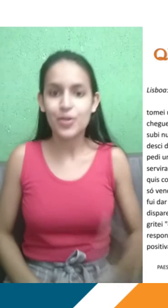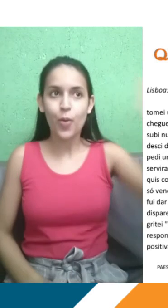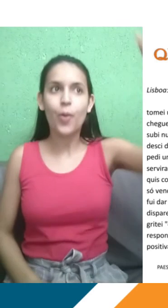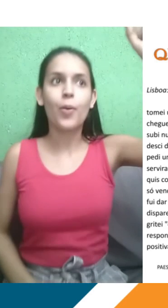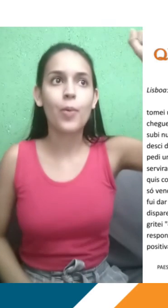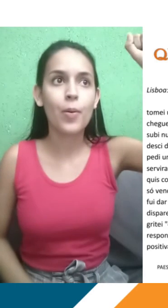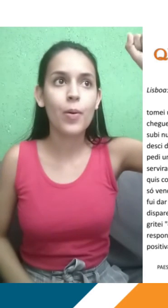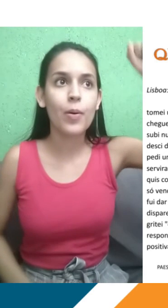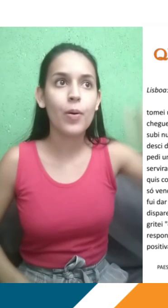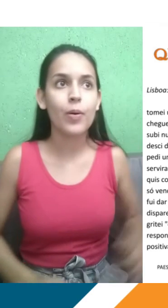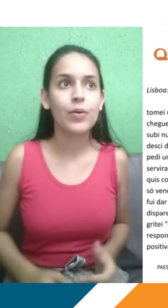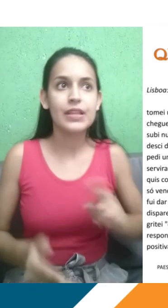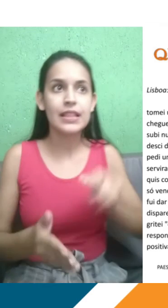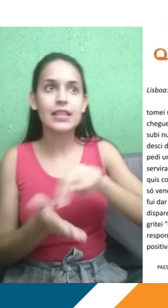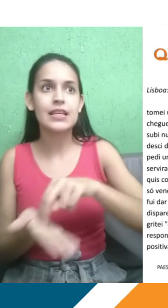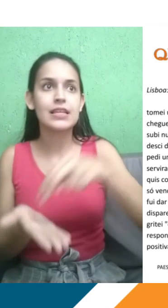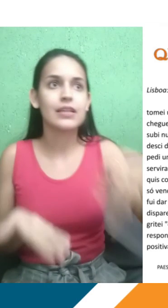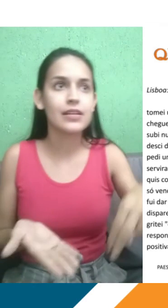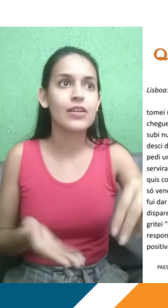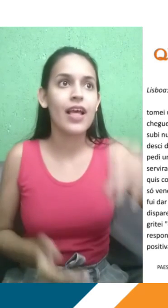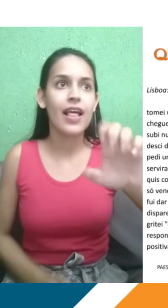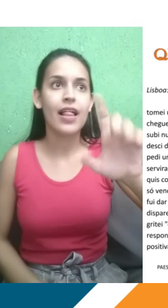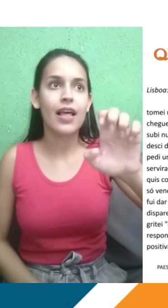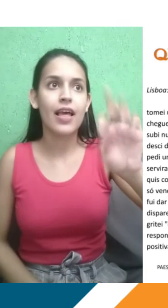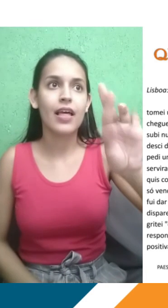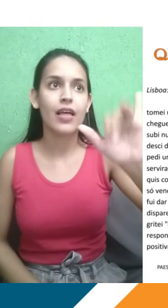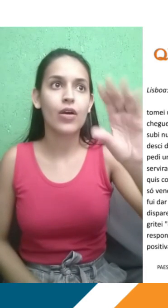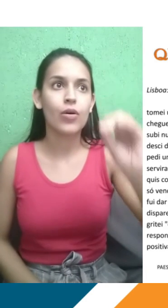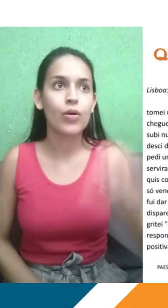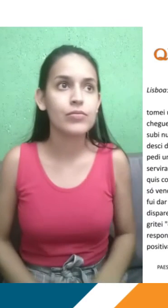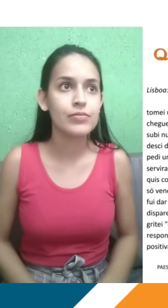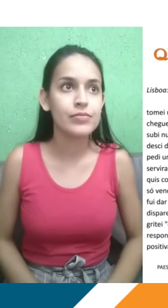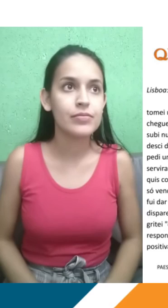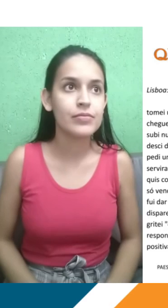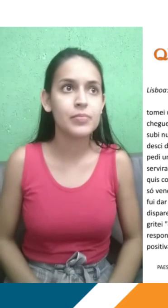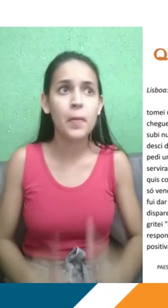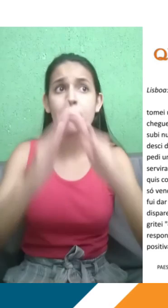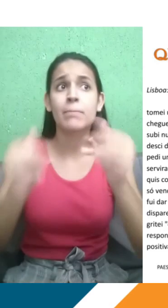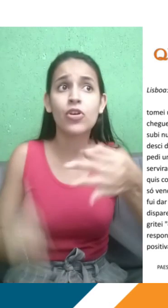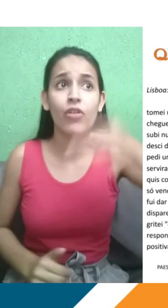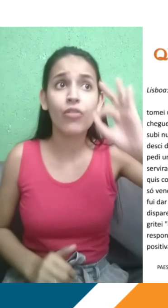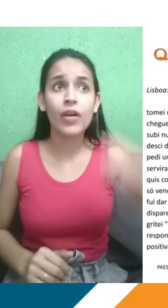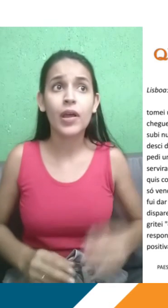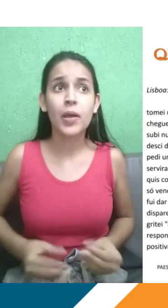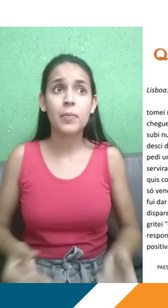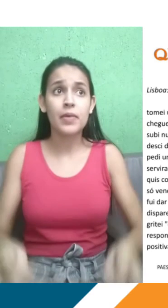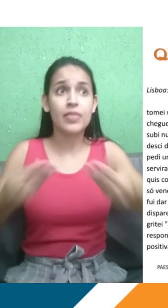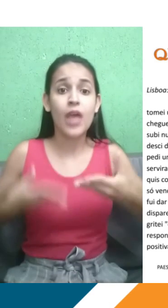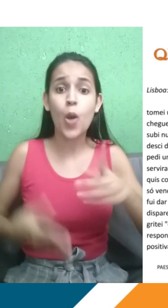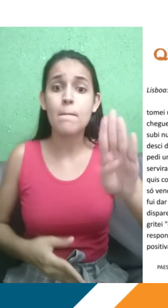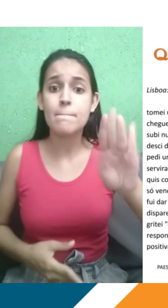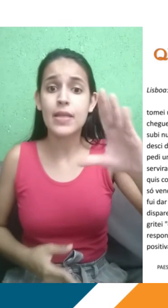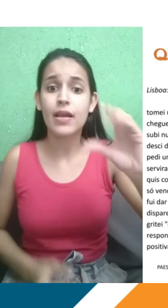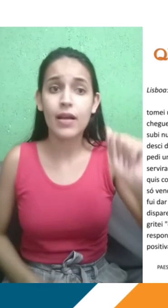não gorjeiam como lá. No texto, a diversidade linguística é apresentada pela ótica de um observador que entra em contato